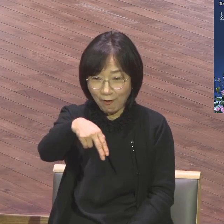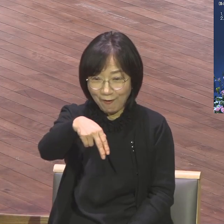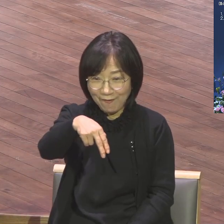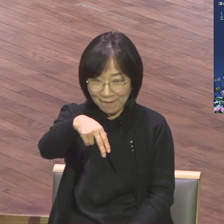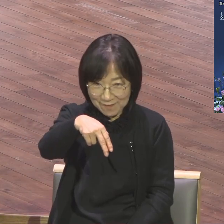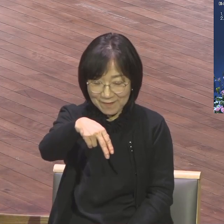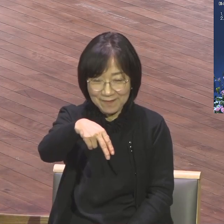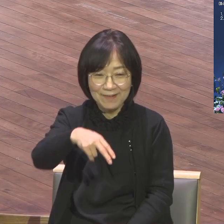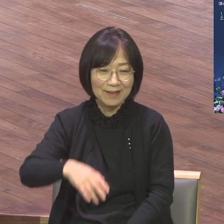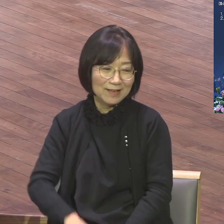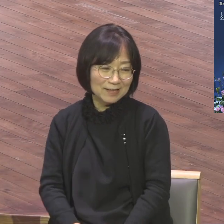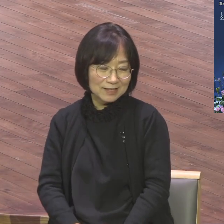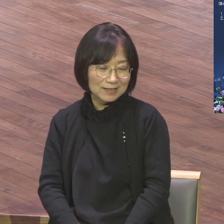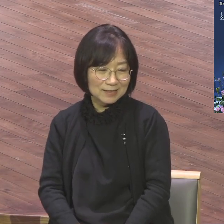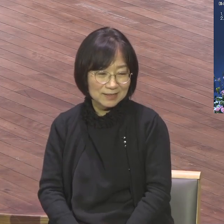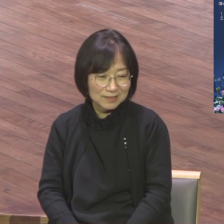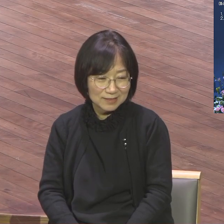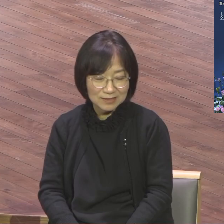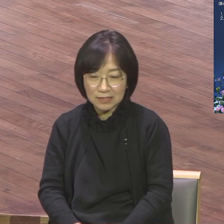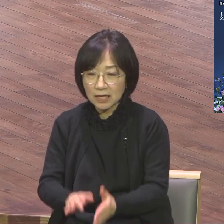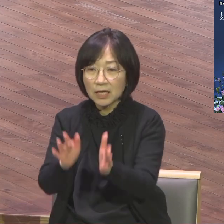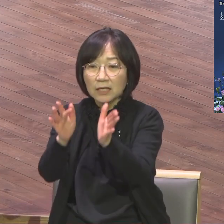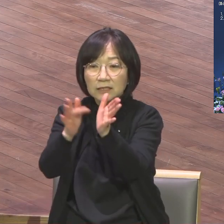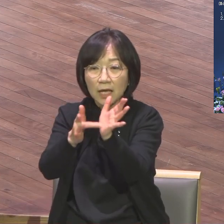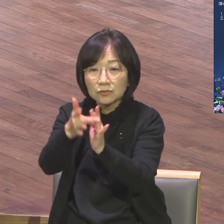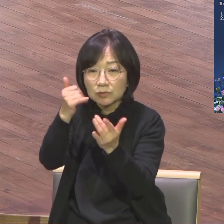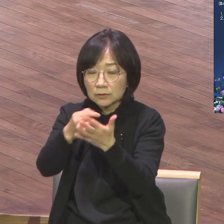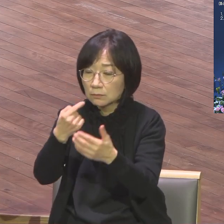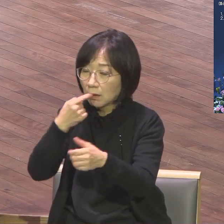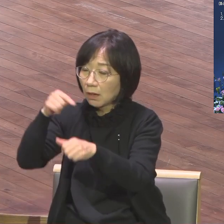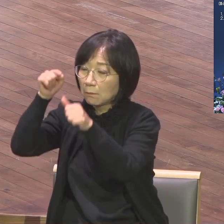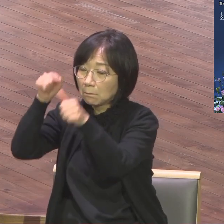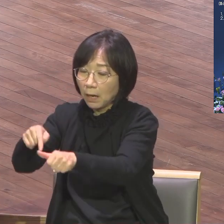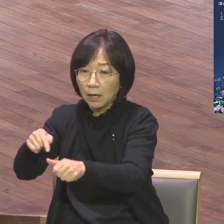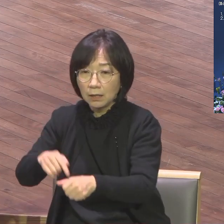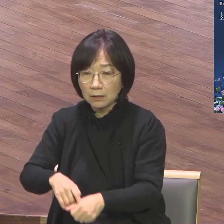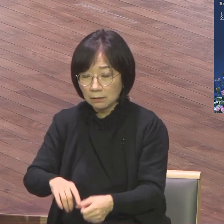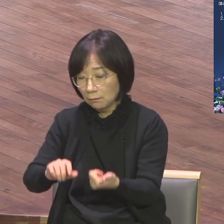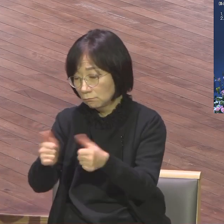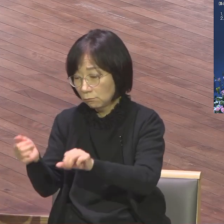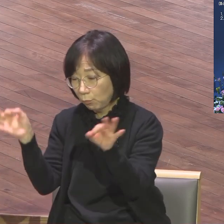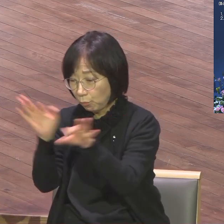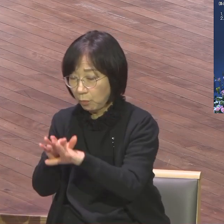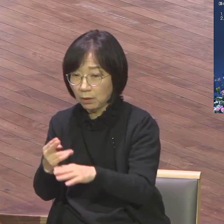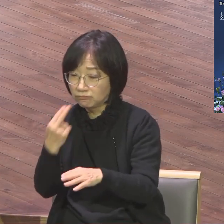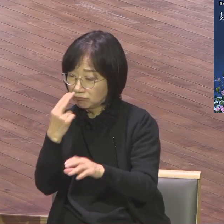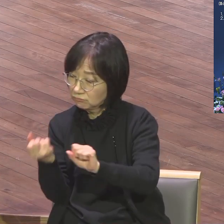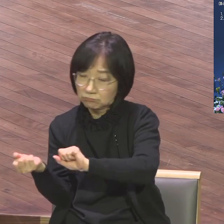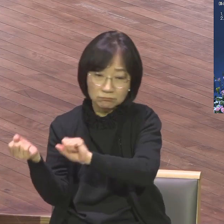말씀, 여러분 예수님 말씀 한 마디에 죽음이 물고 생명이 임한 것입니다.